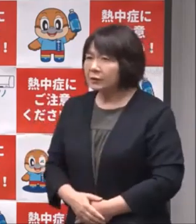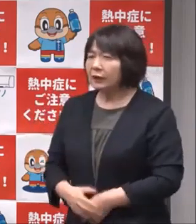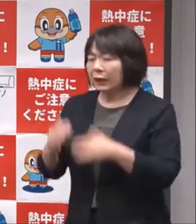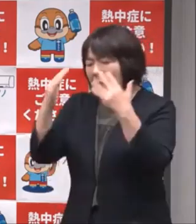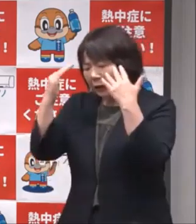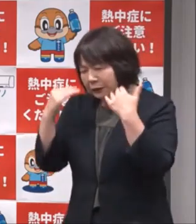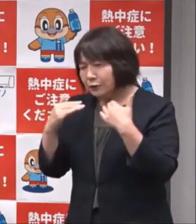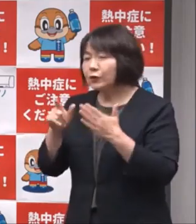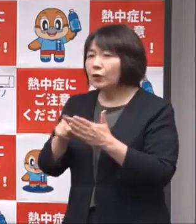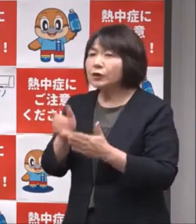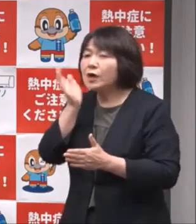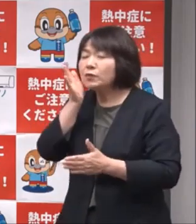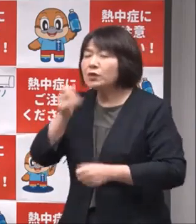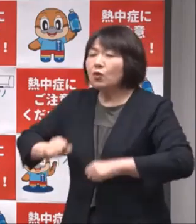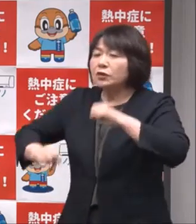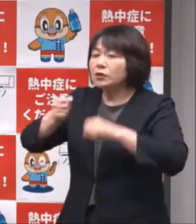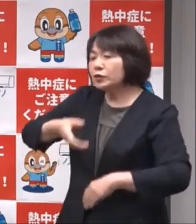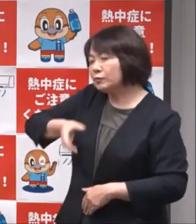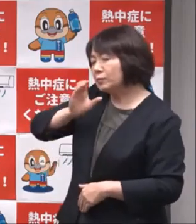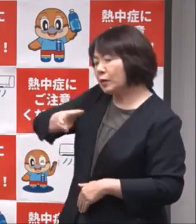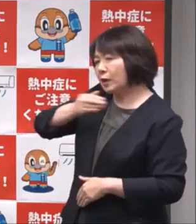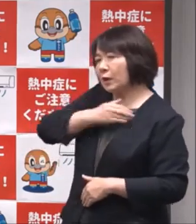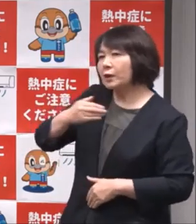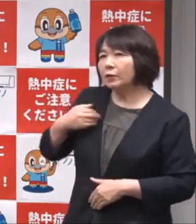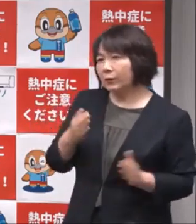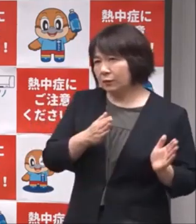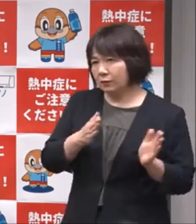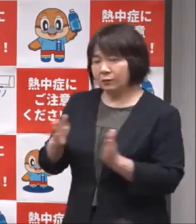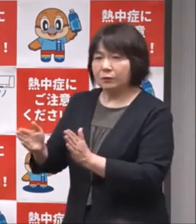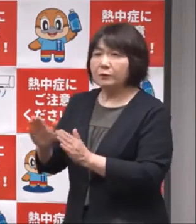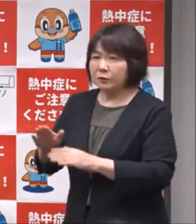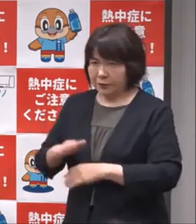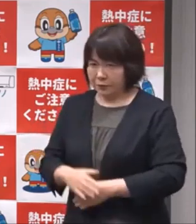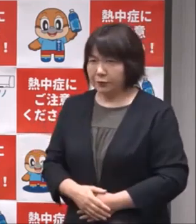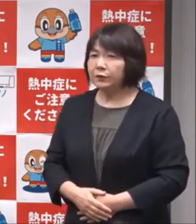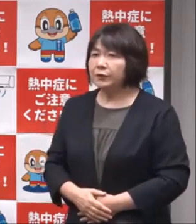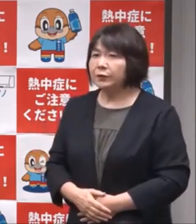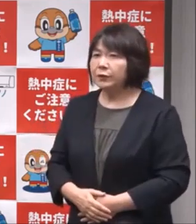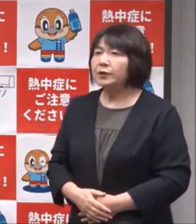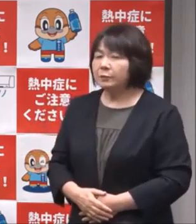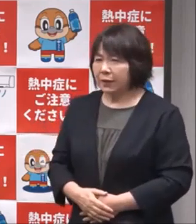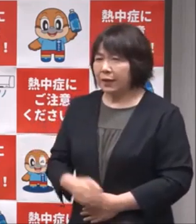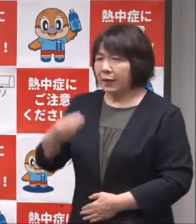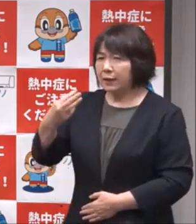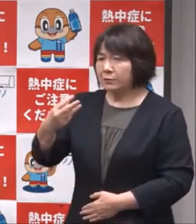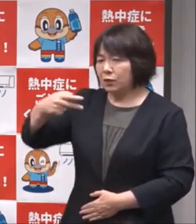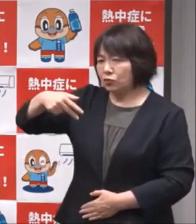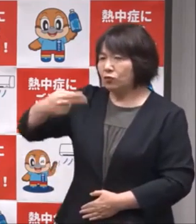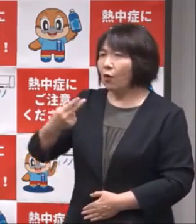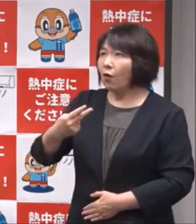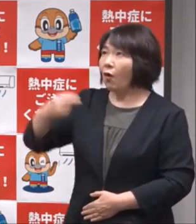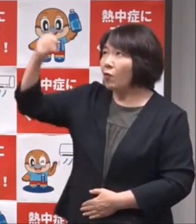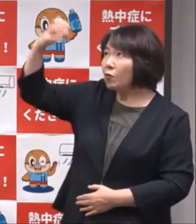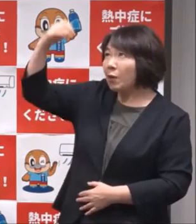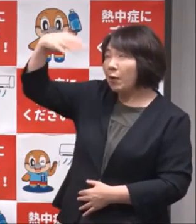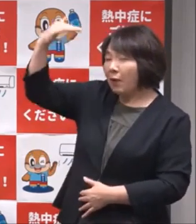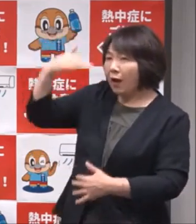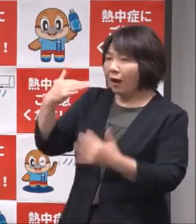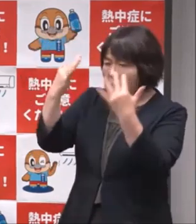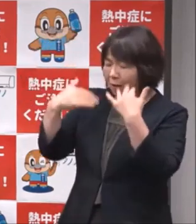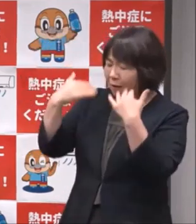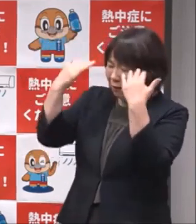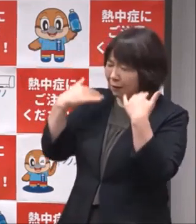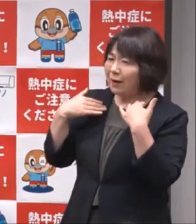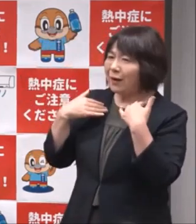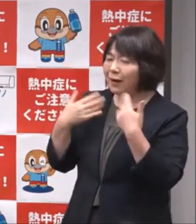暑い日は水を自由に飲んでもらえるように、そういったものを設置する。またミストなんかもいろんなところで設置をする予定に